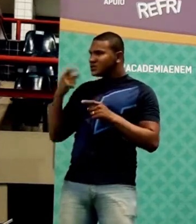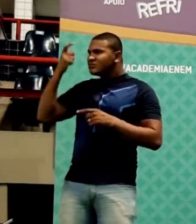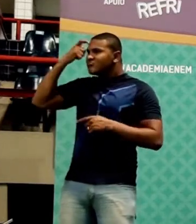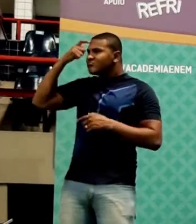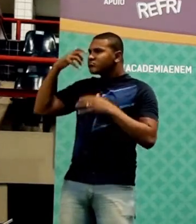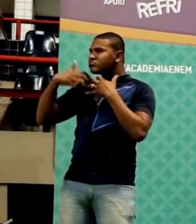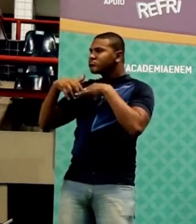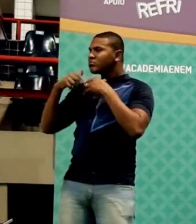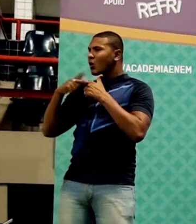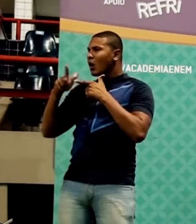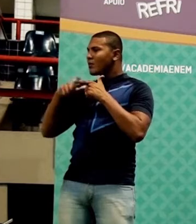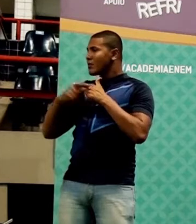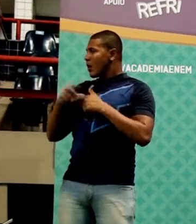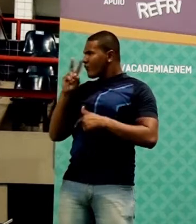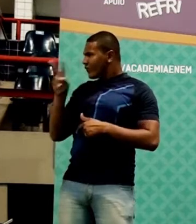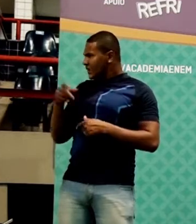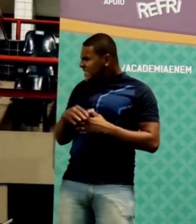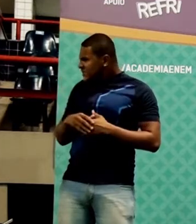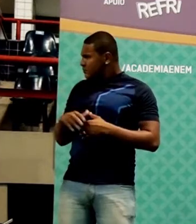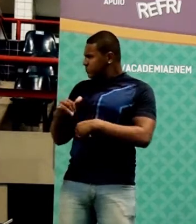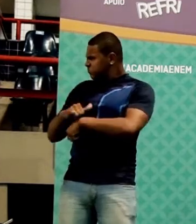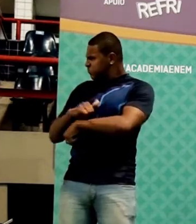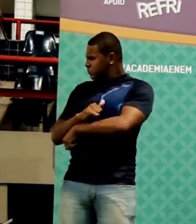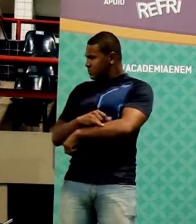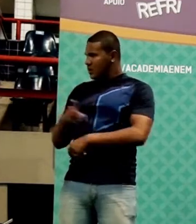ela vomita. Isso é uma doença.